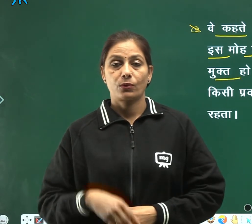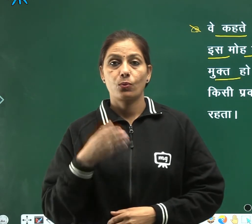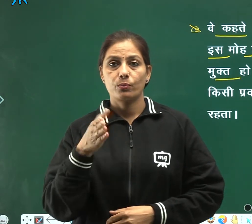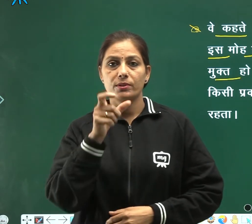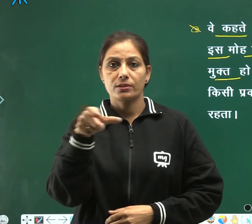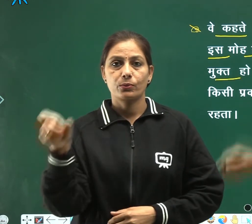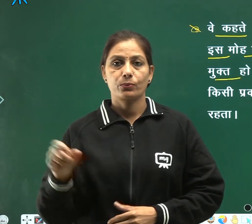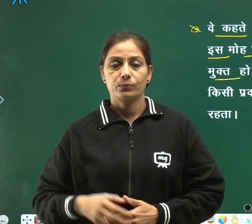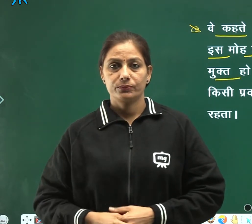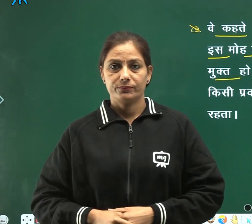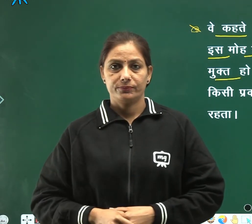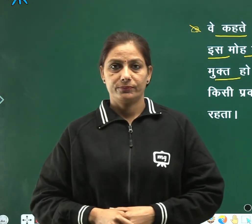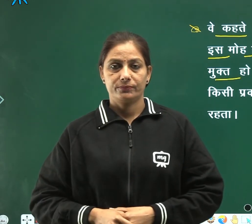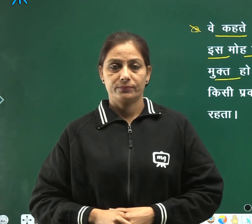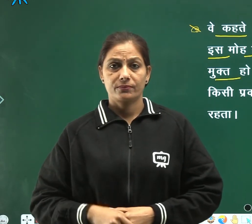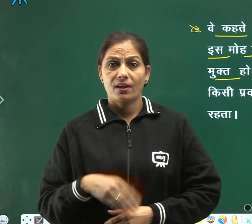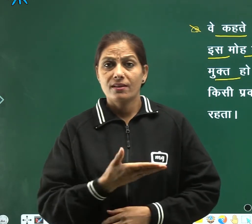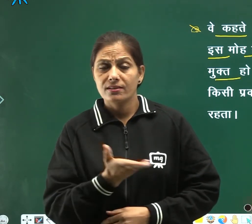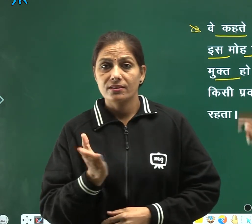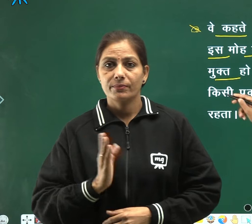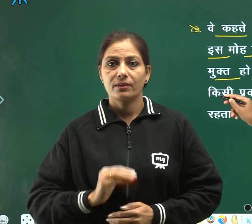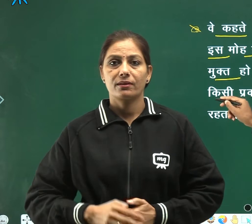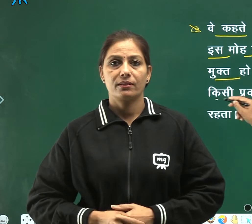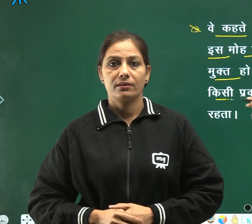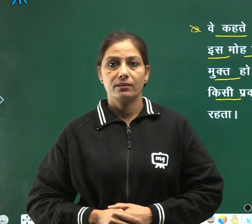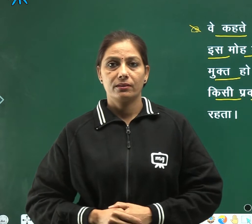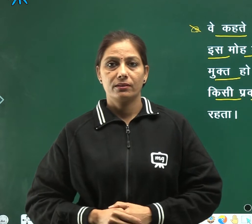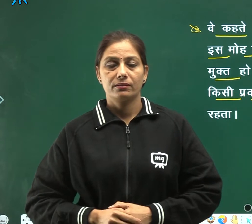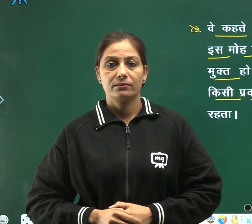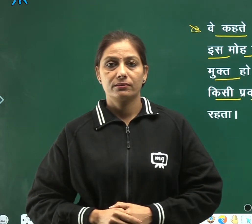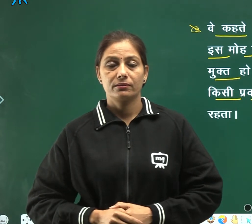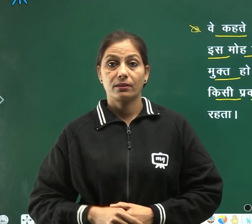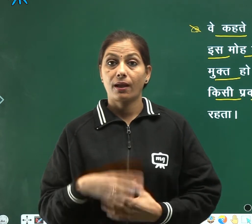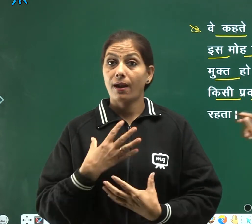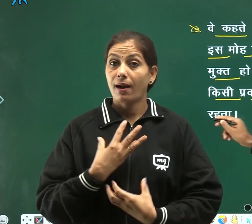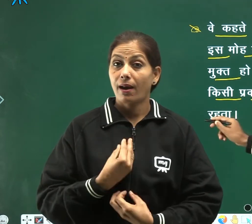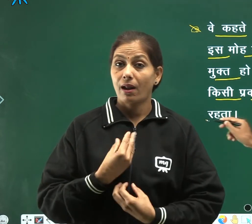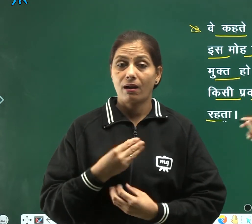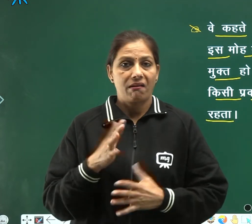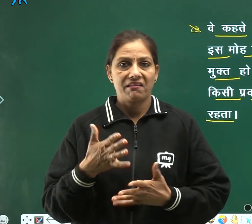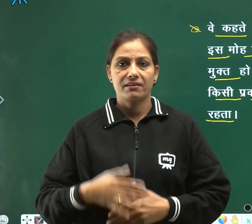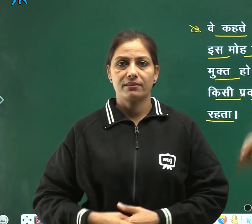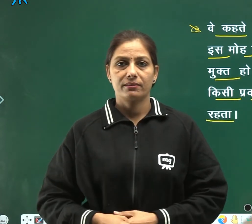उन्हें किसी प्रकार का भय नहीं रहता,